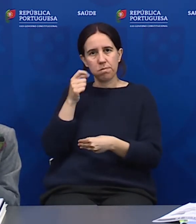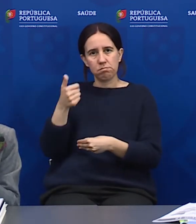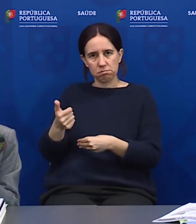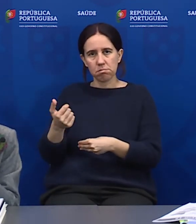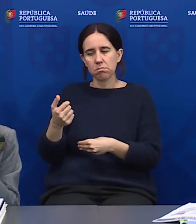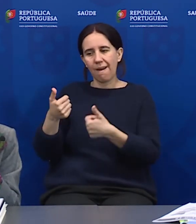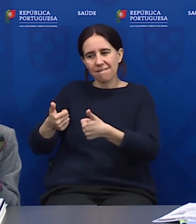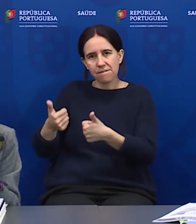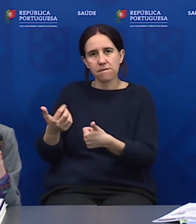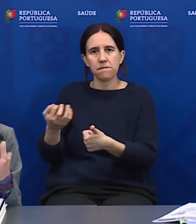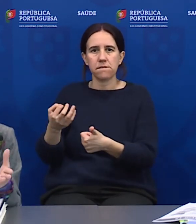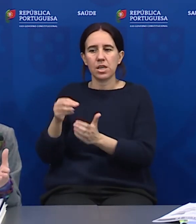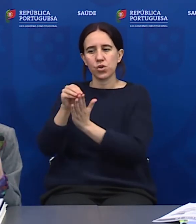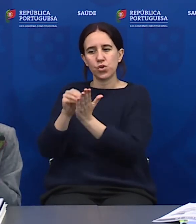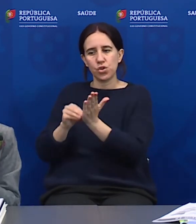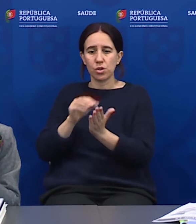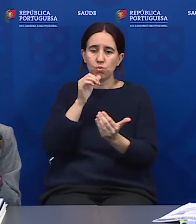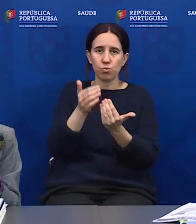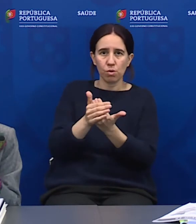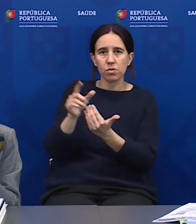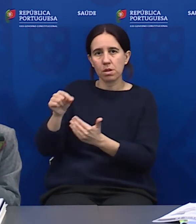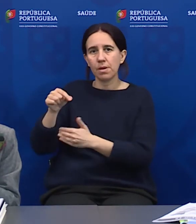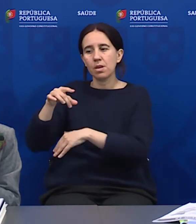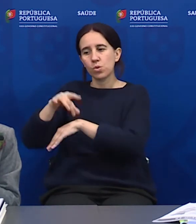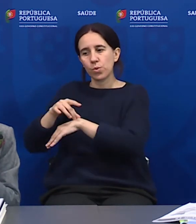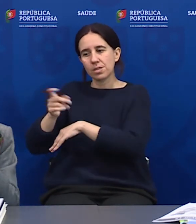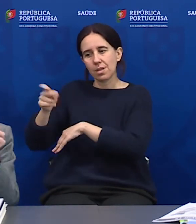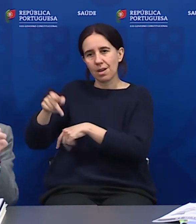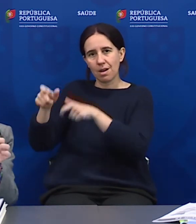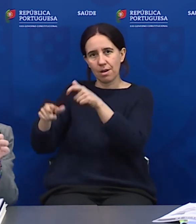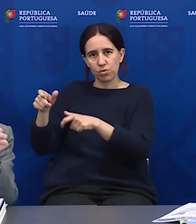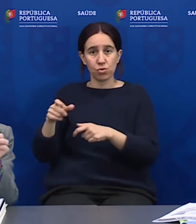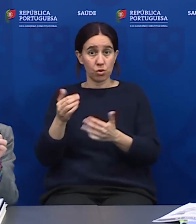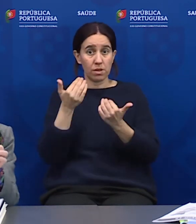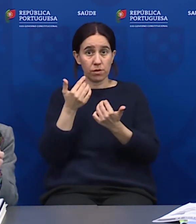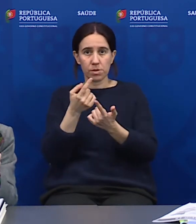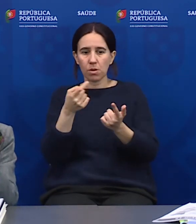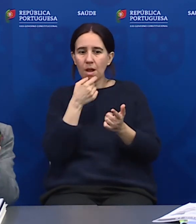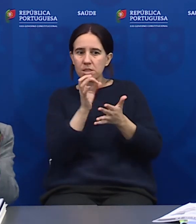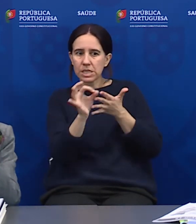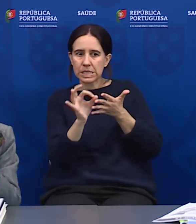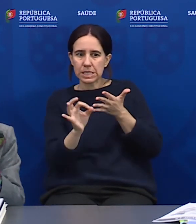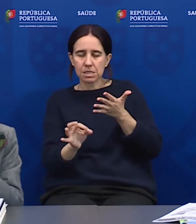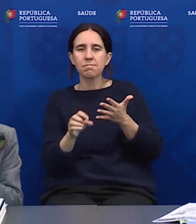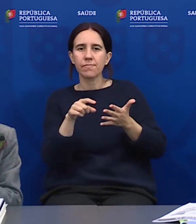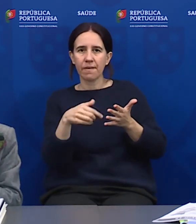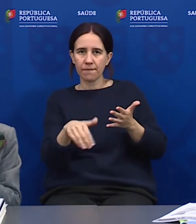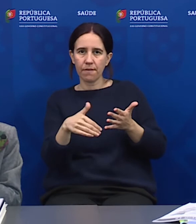e muito boas que registram quer os óbitos, quer os casos de doença. Portanto, só para informação muito fina é que